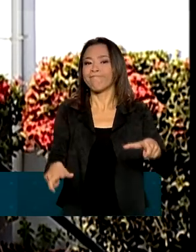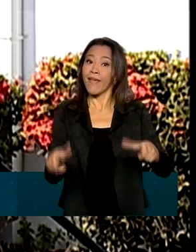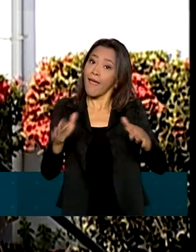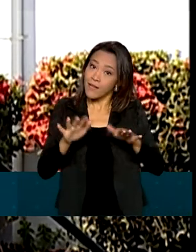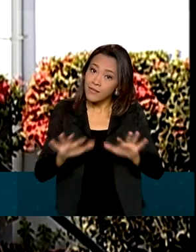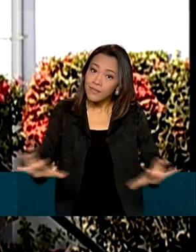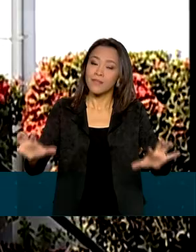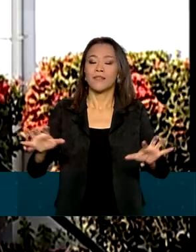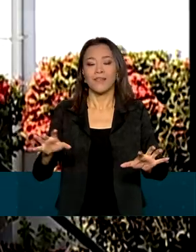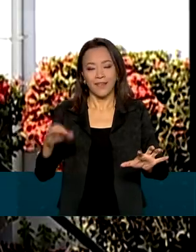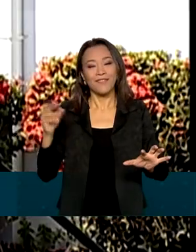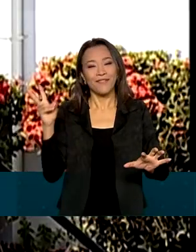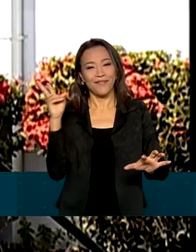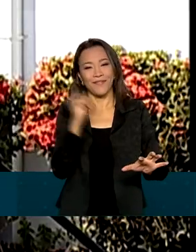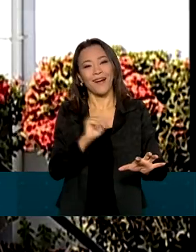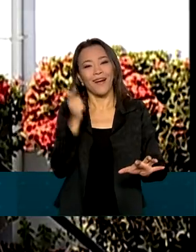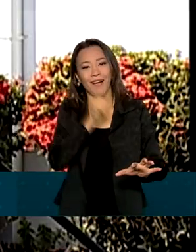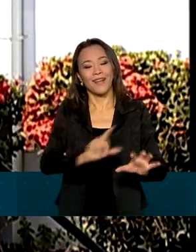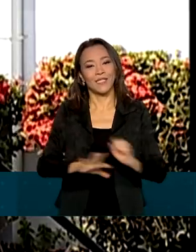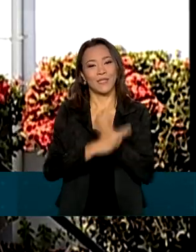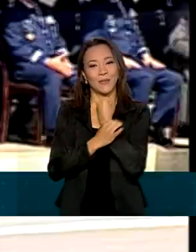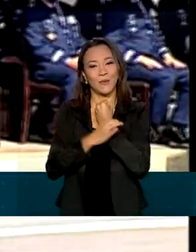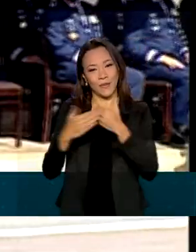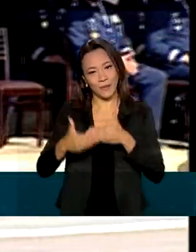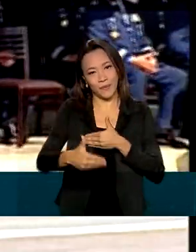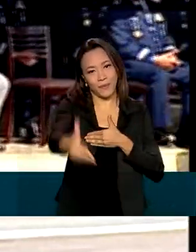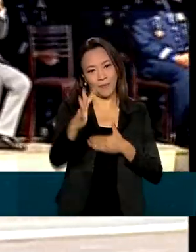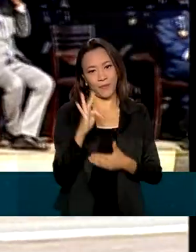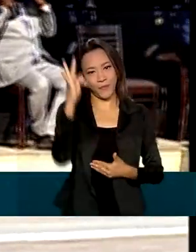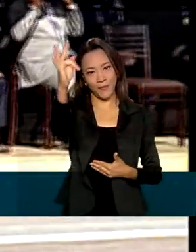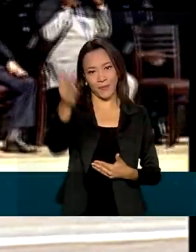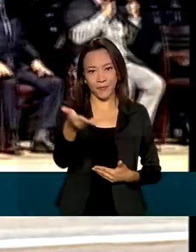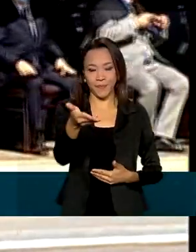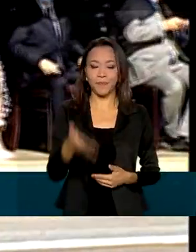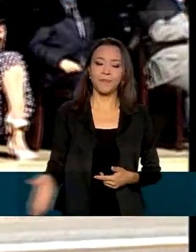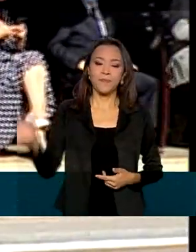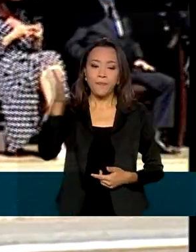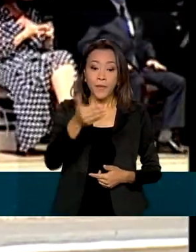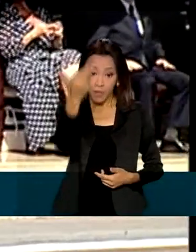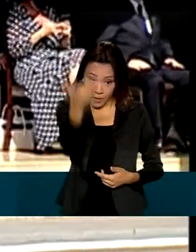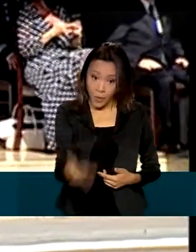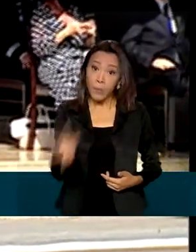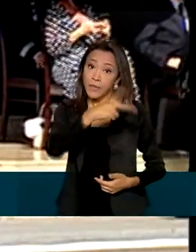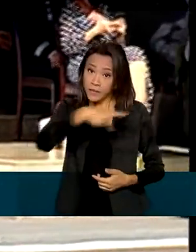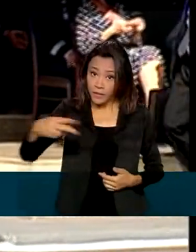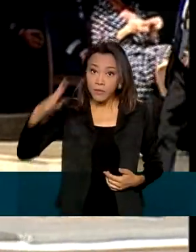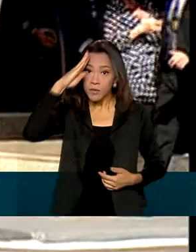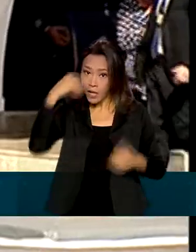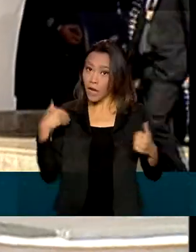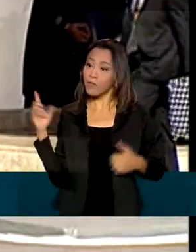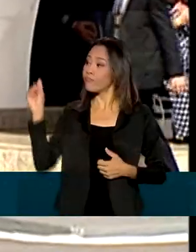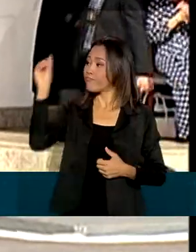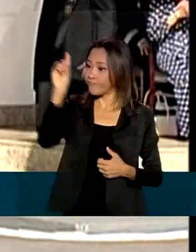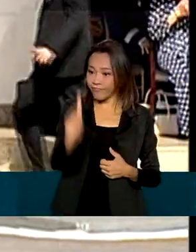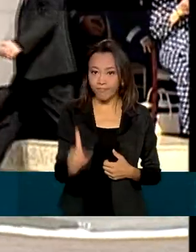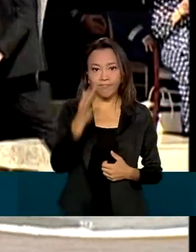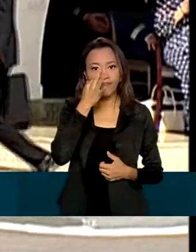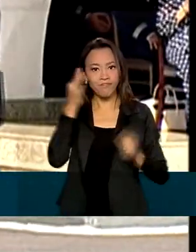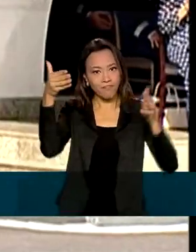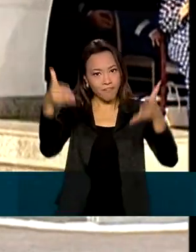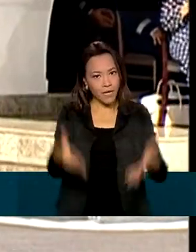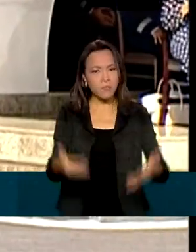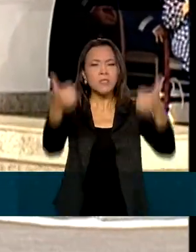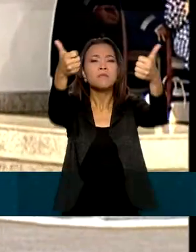forma garantir a uma jornada segura arruma o futuro o presidente Jair bolsonaro participou da formatura e